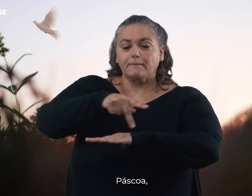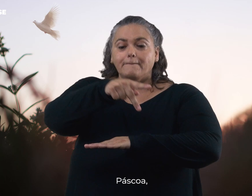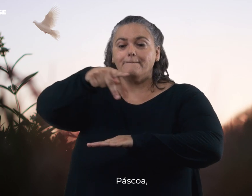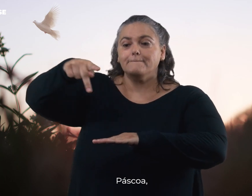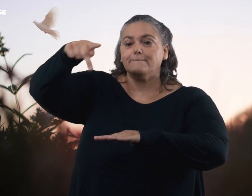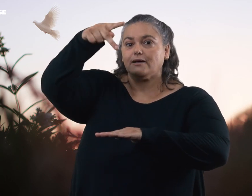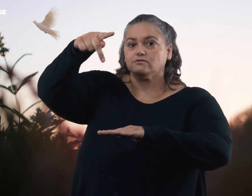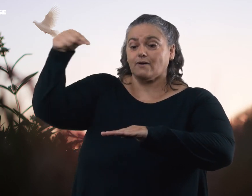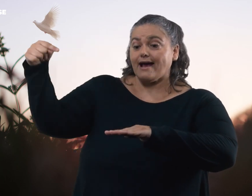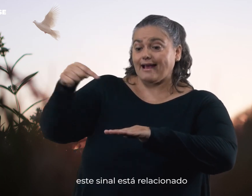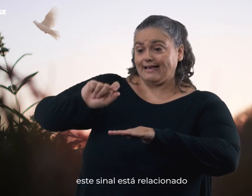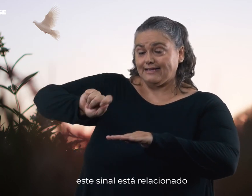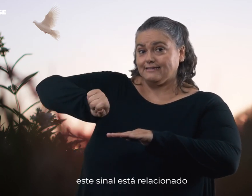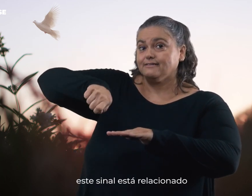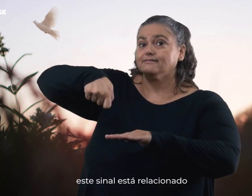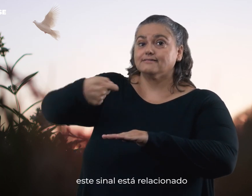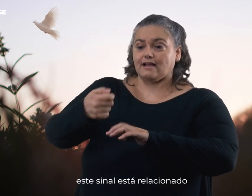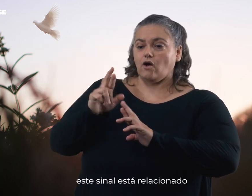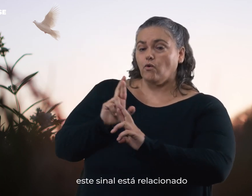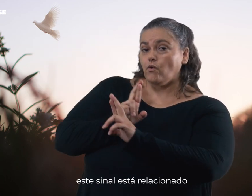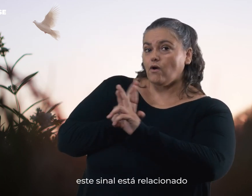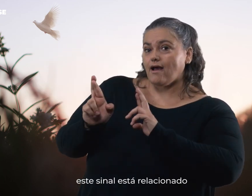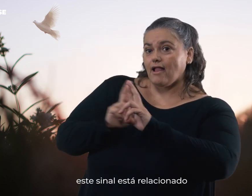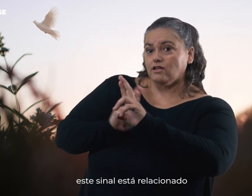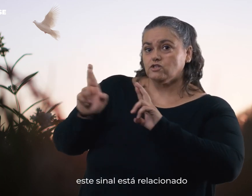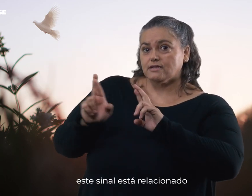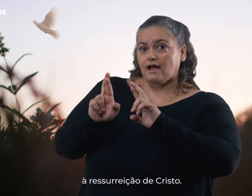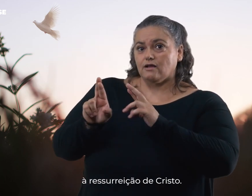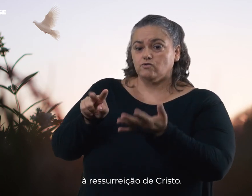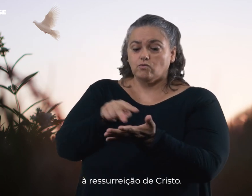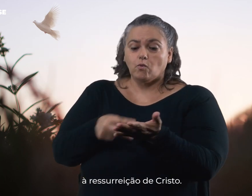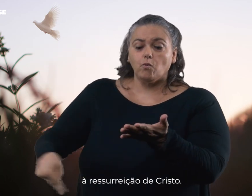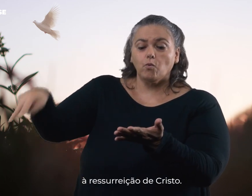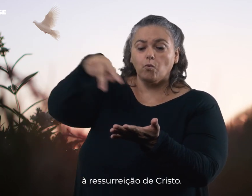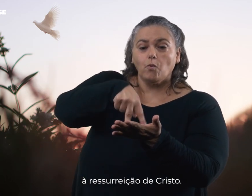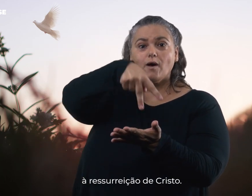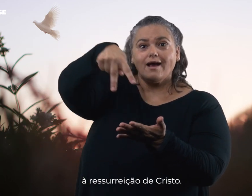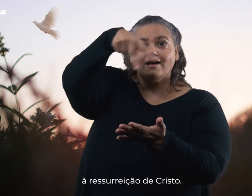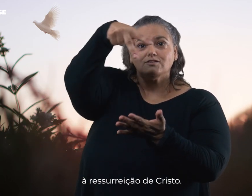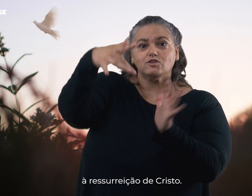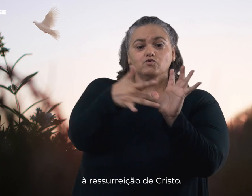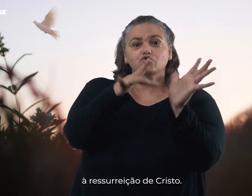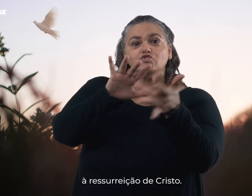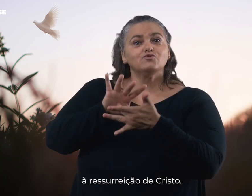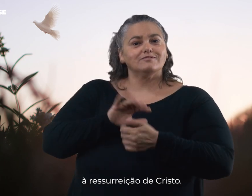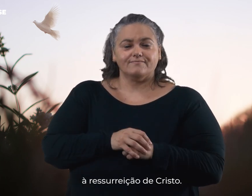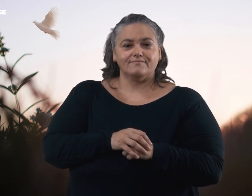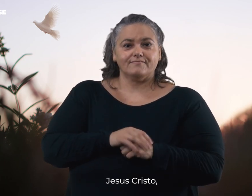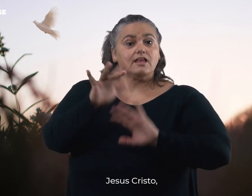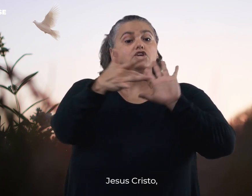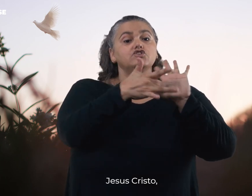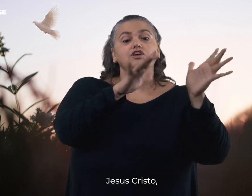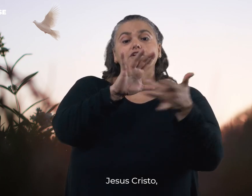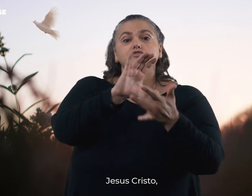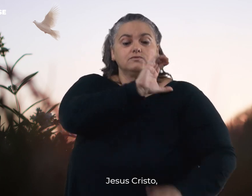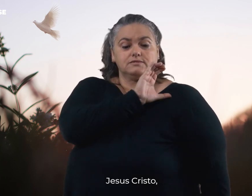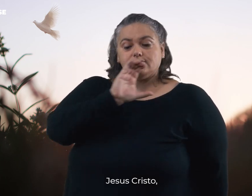Este sinal está relacionado à ressurreição de Cristo. Jesus Cristo